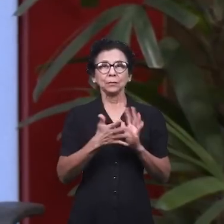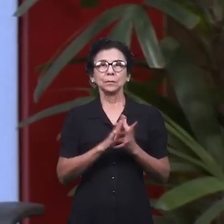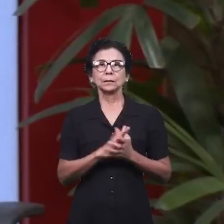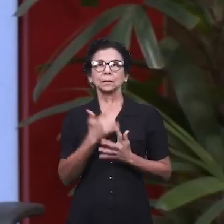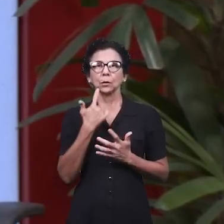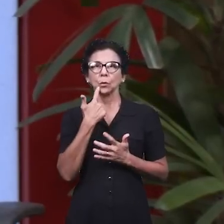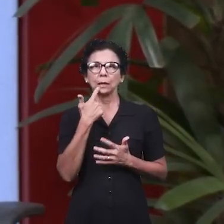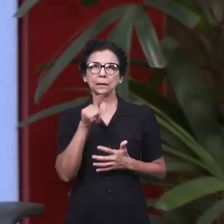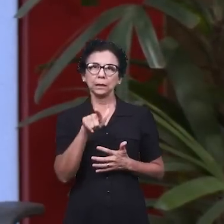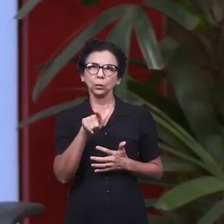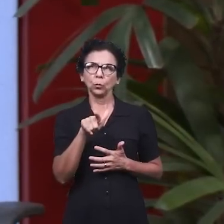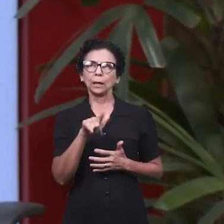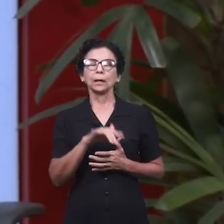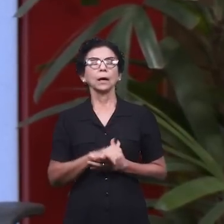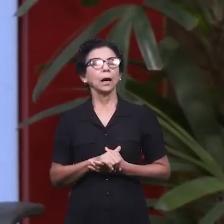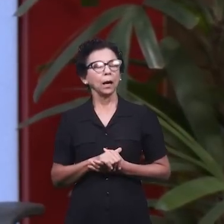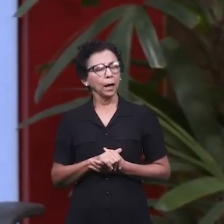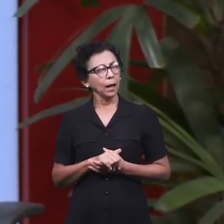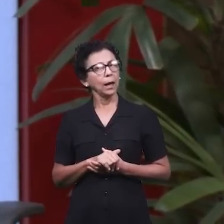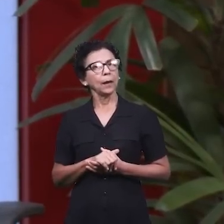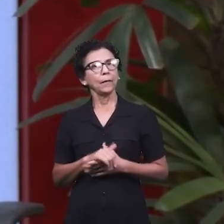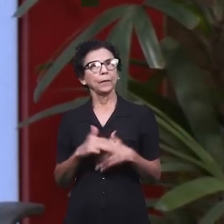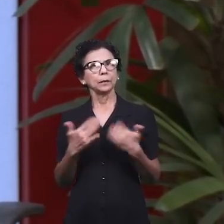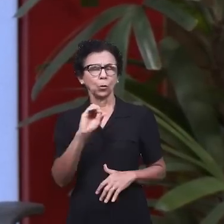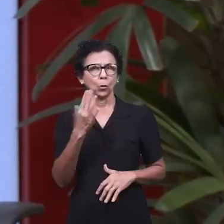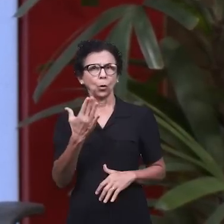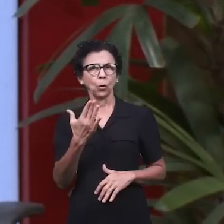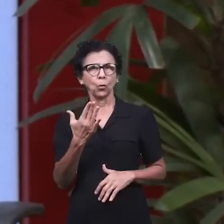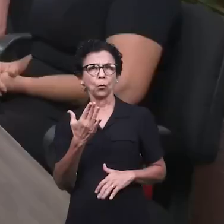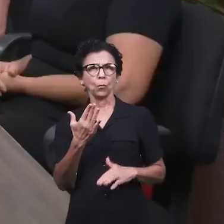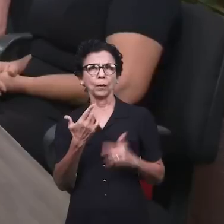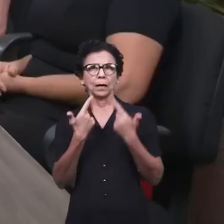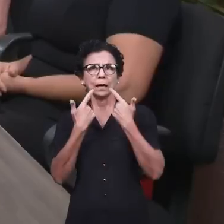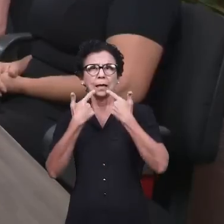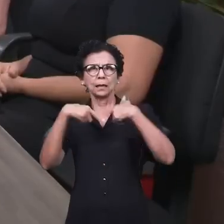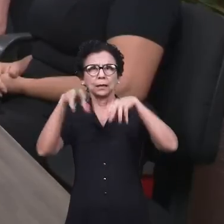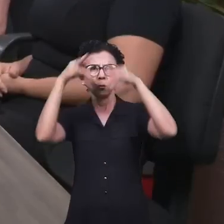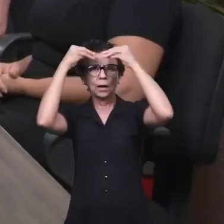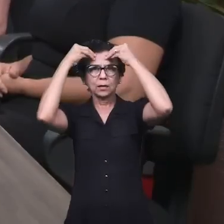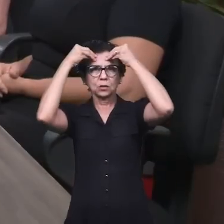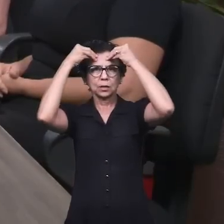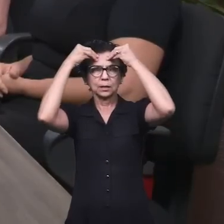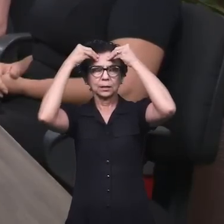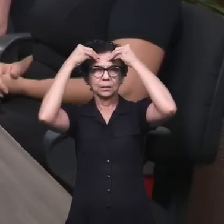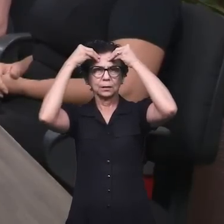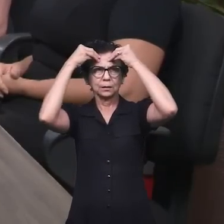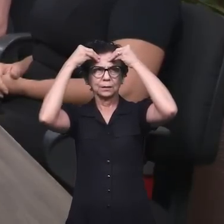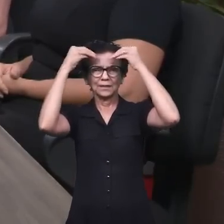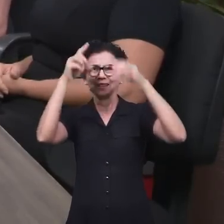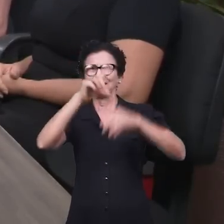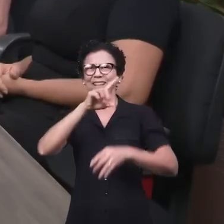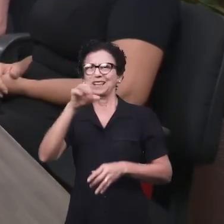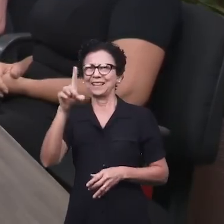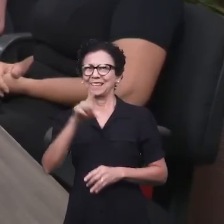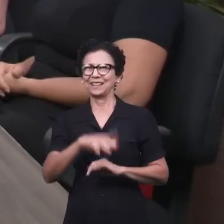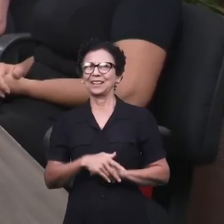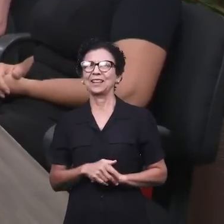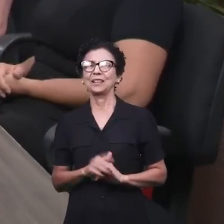língua. Se é uma língua, Helena, é uma linguagem? Claro que não. Não fazemos gestinho.